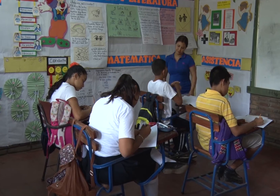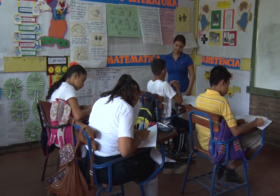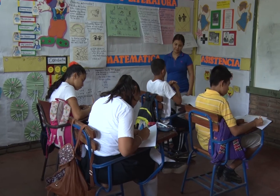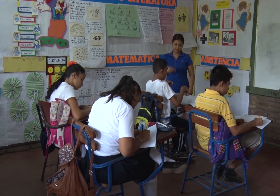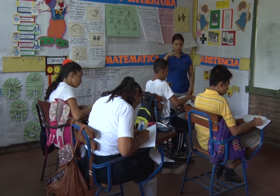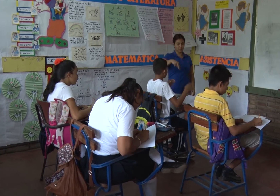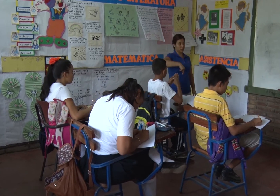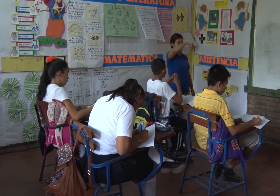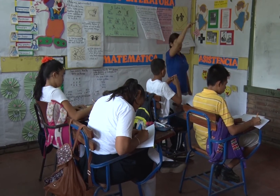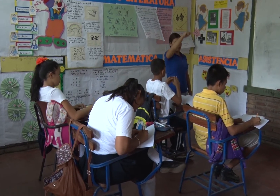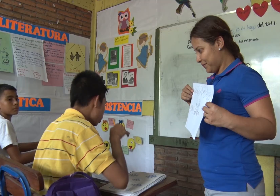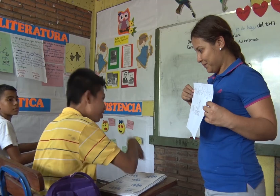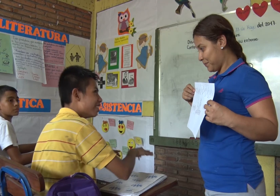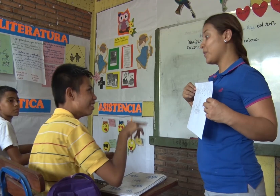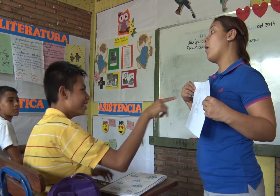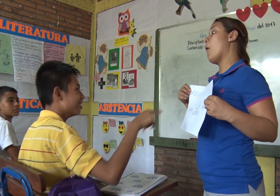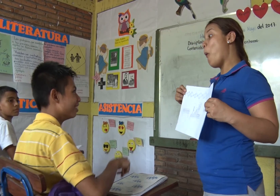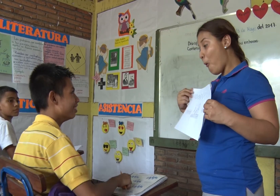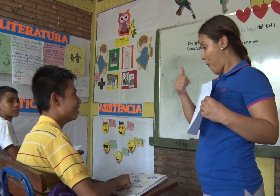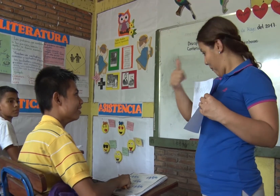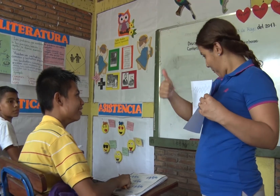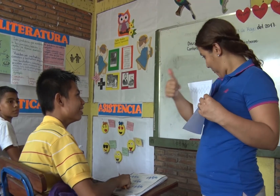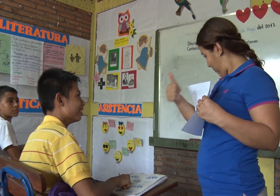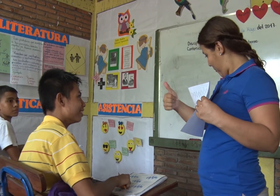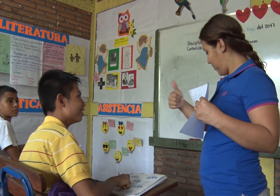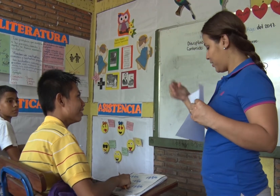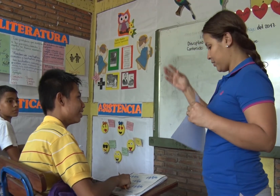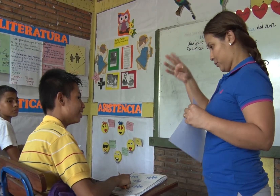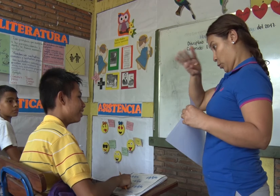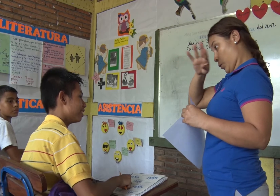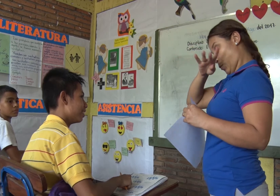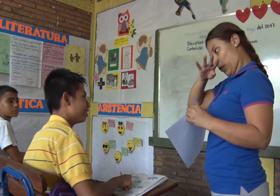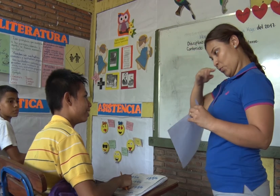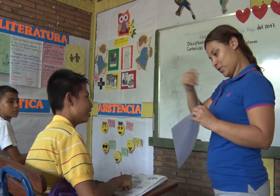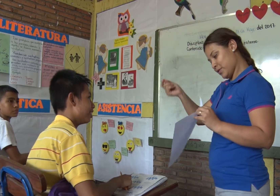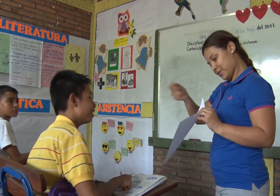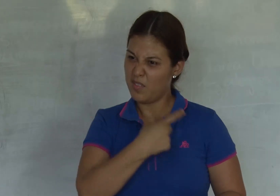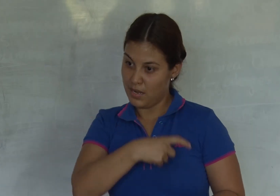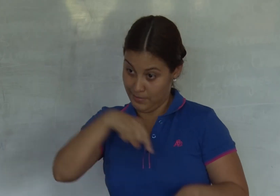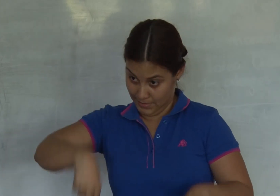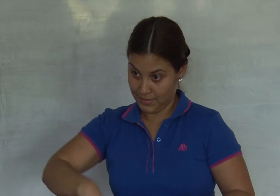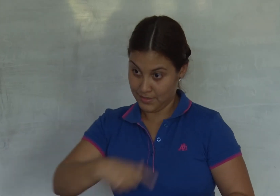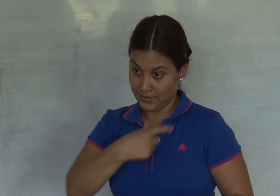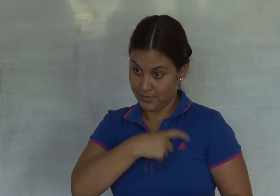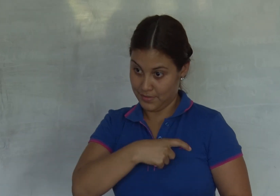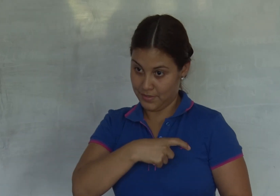cuarto grado de primaria. Con todo el carisma y compromiso de guiar a sus alumnos por senderos de independencia